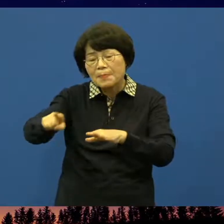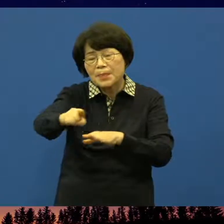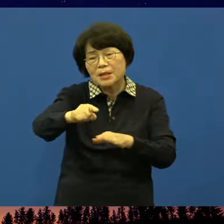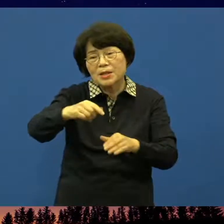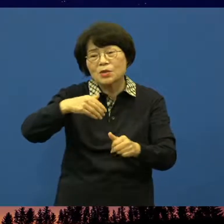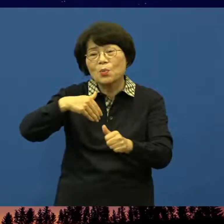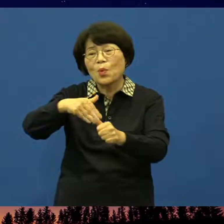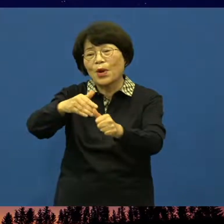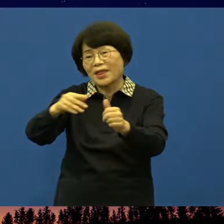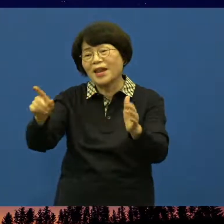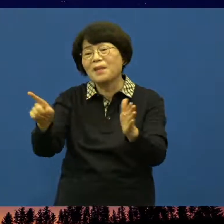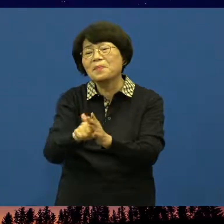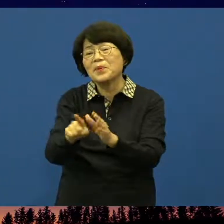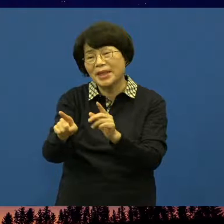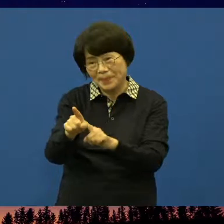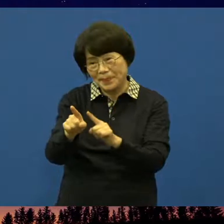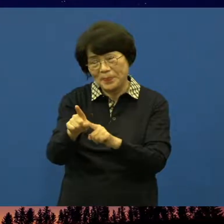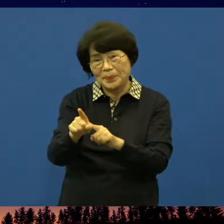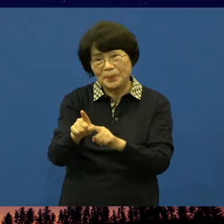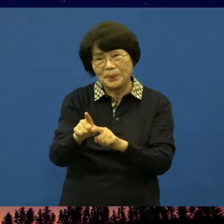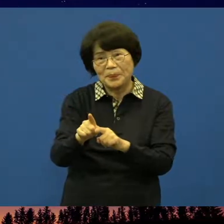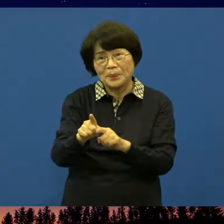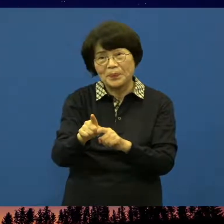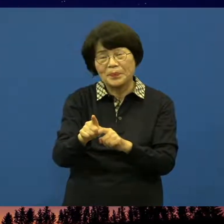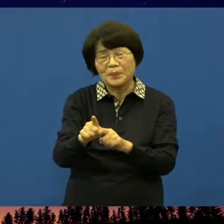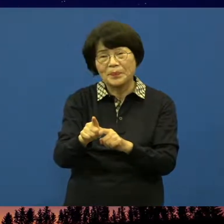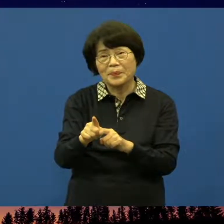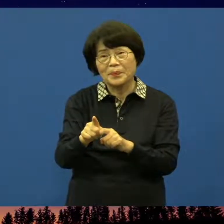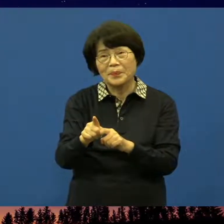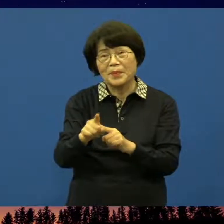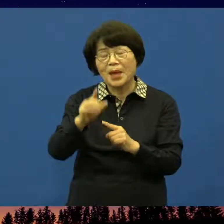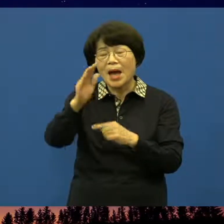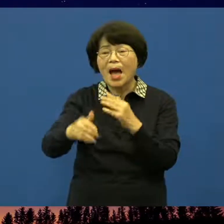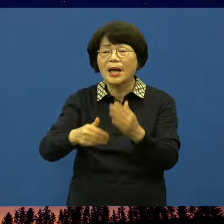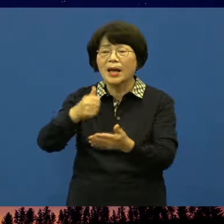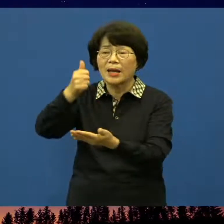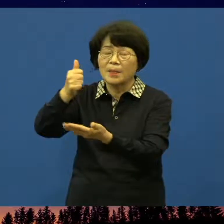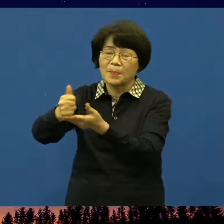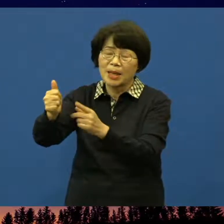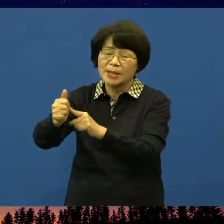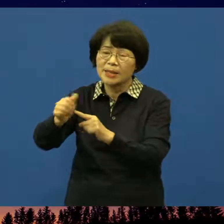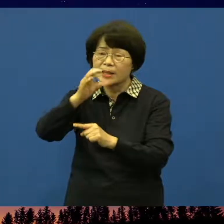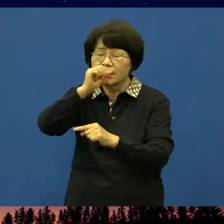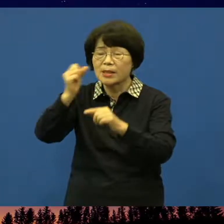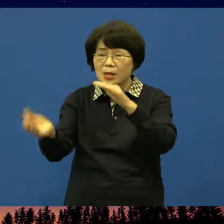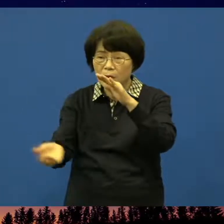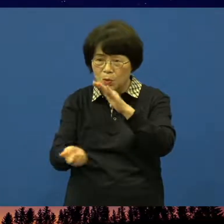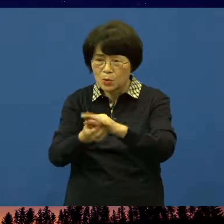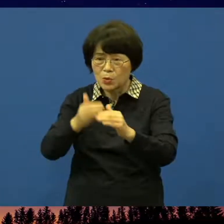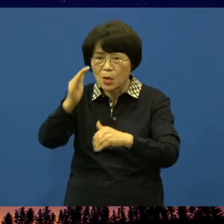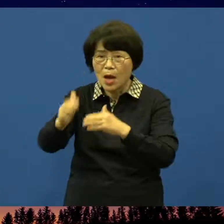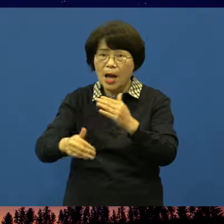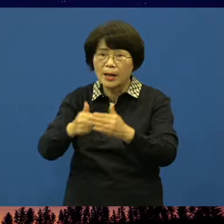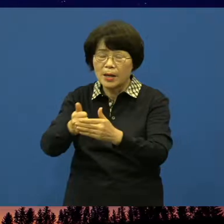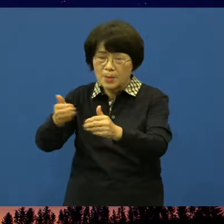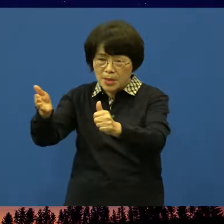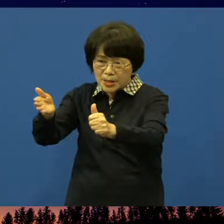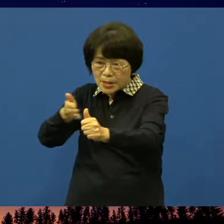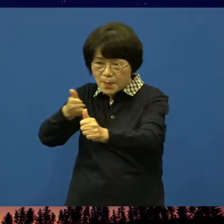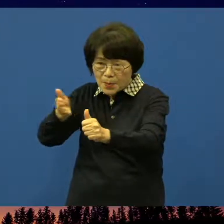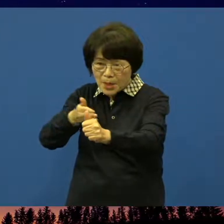우려하겠네. 그래서 이 일은 결코 끝이 아니고 하나님이 선을 이루시고 하나님의 승리를 이루고 가실